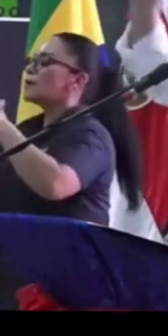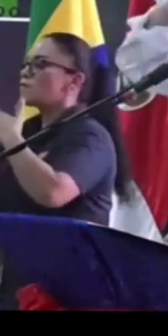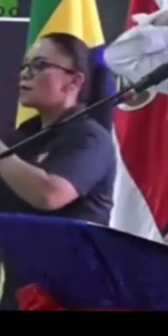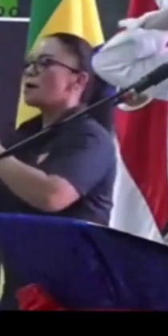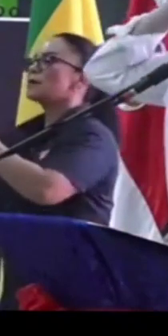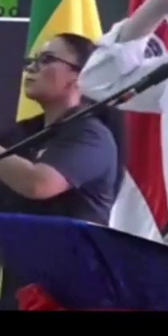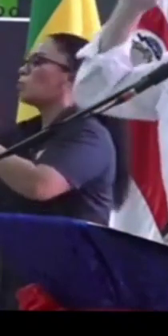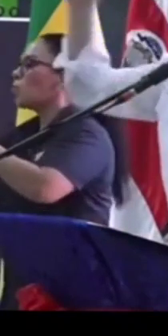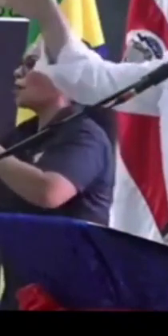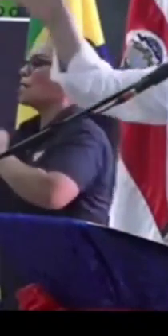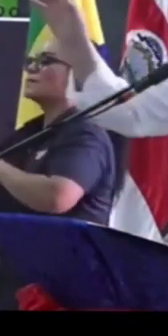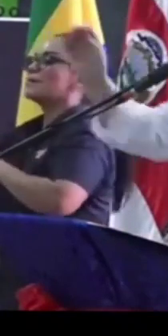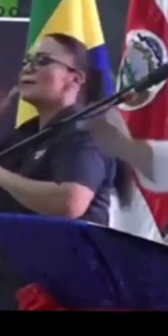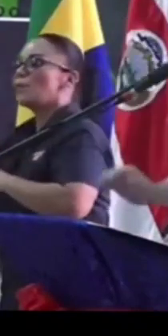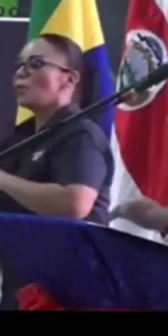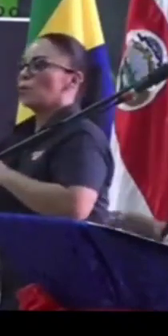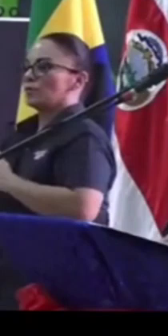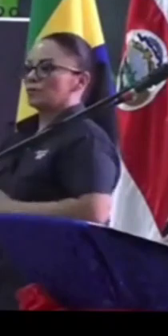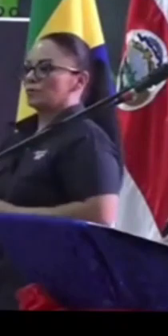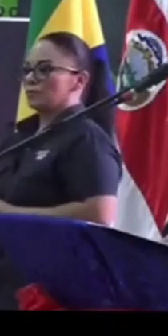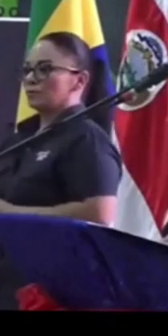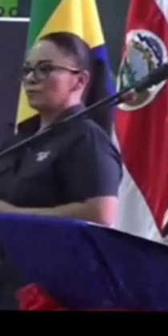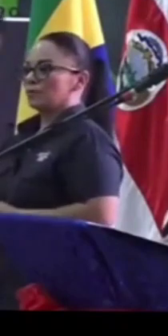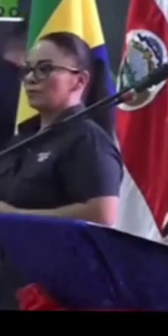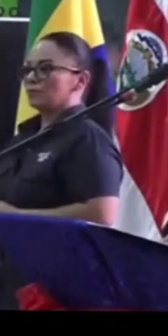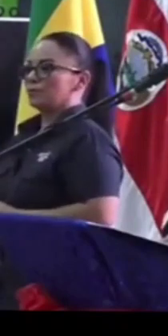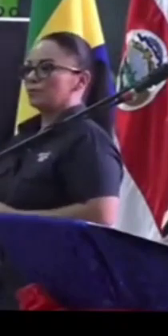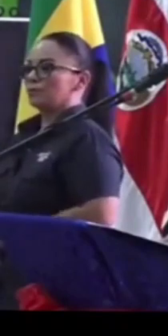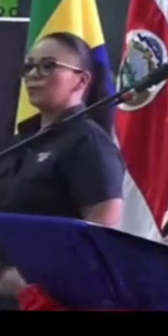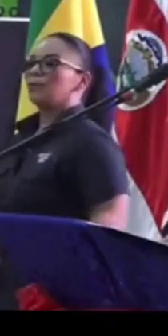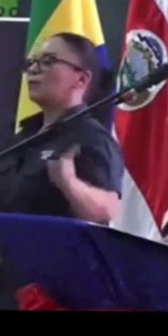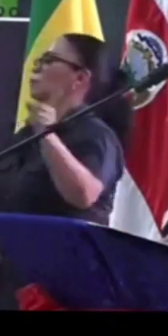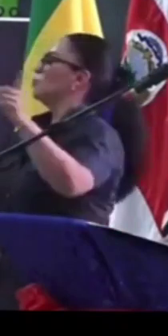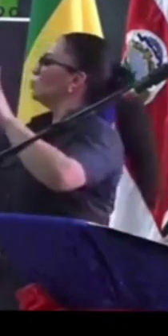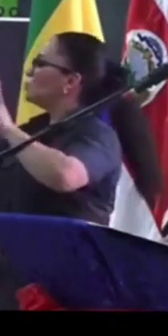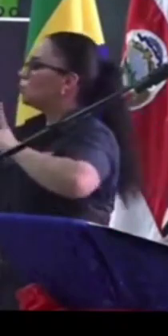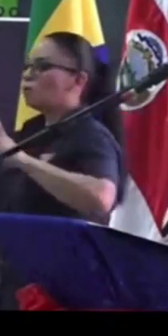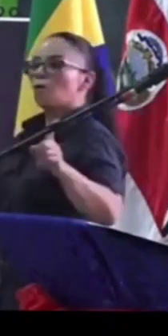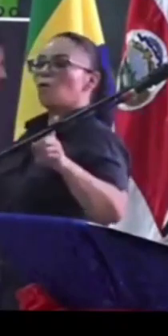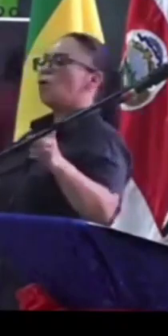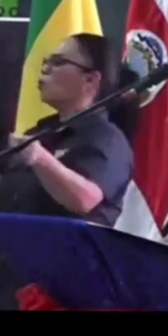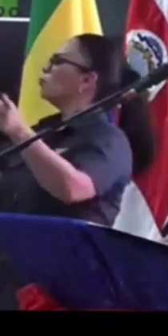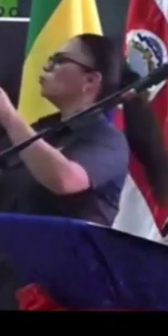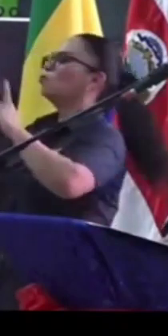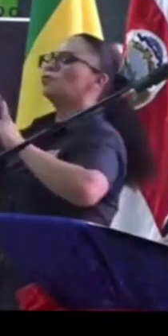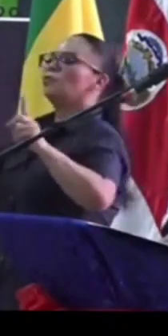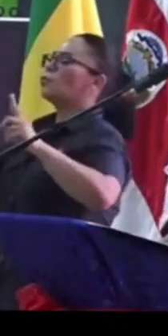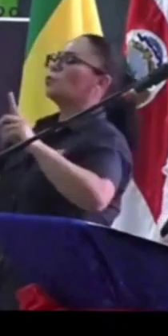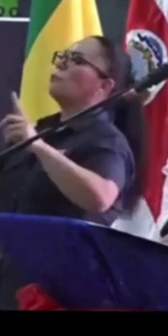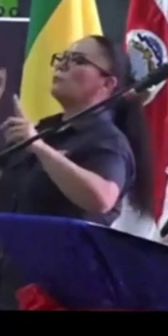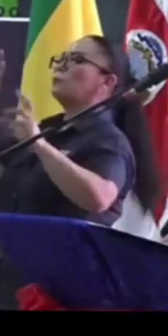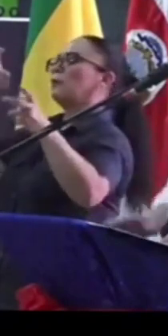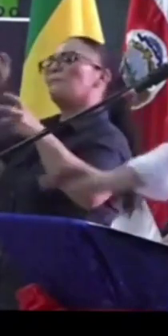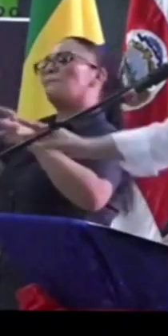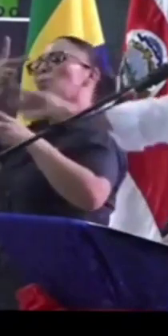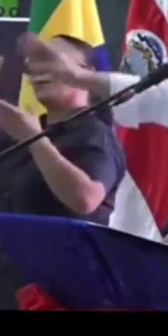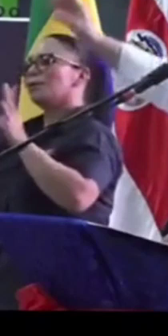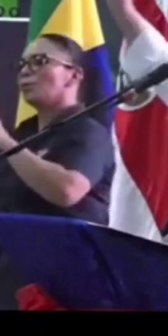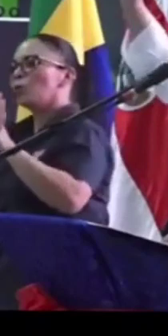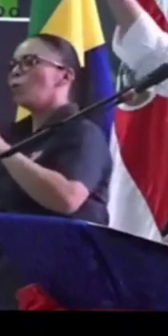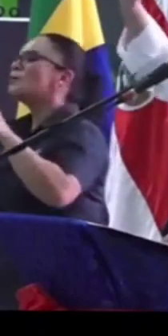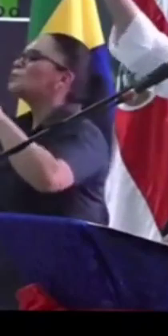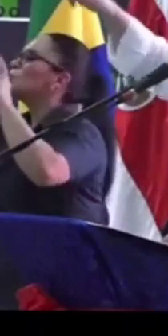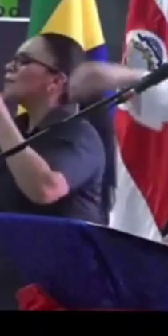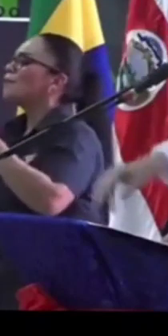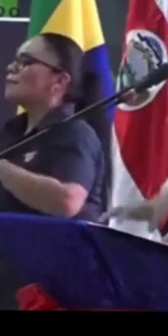escuelas en Limón No no se trata de política se